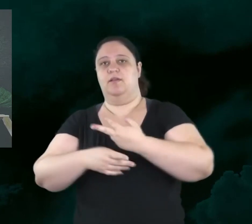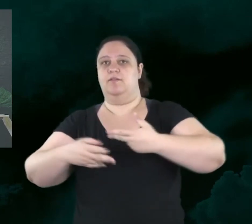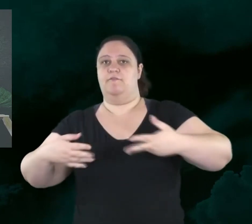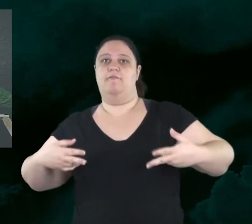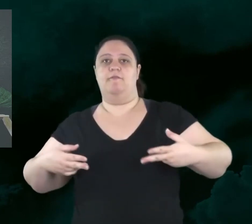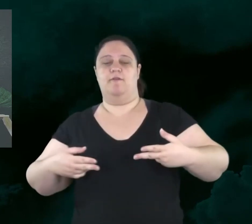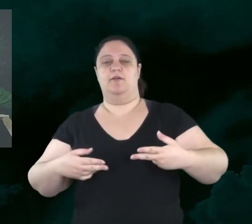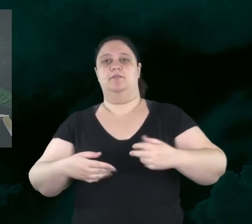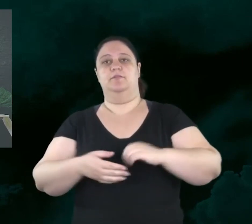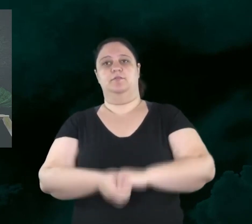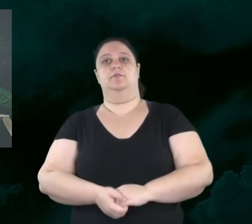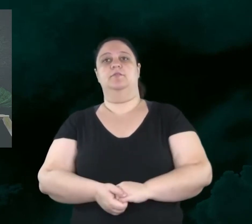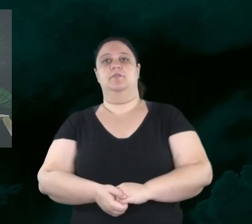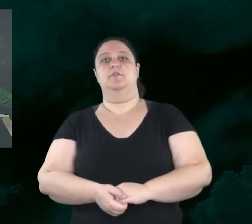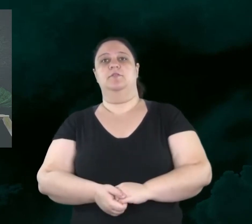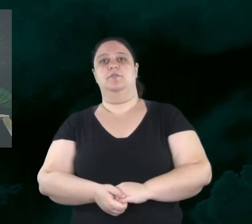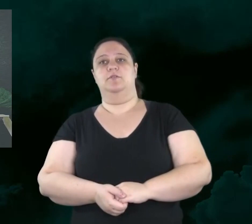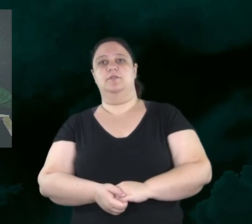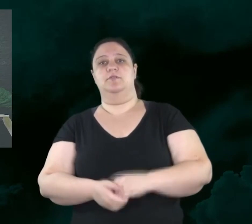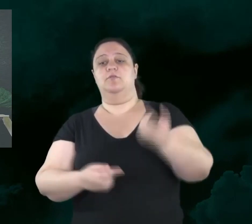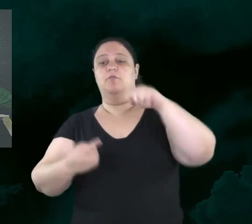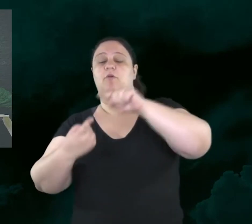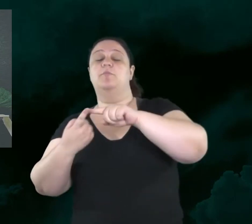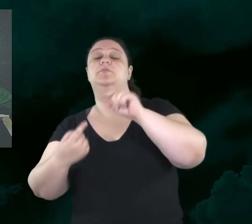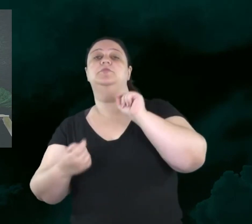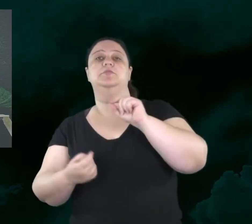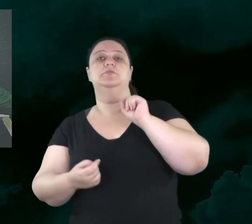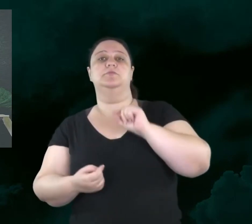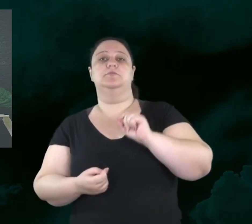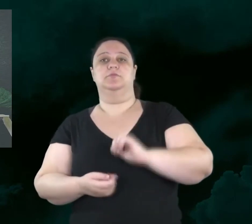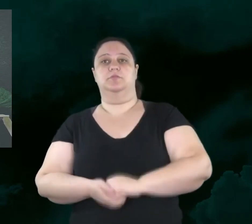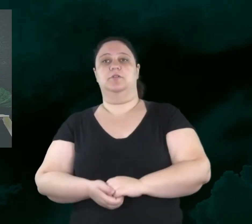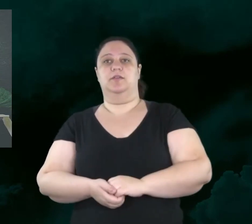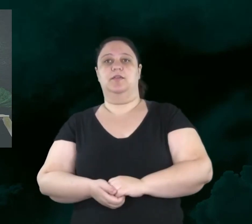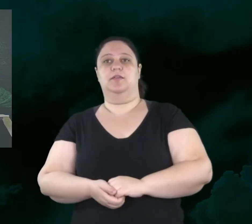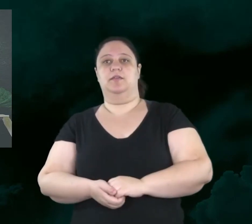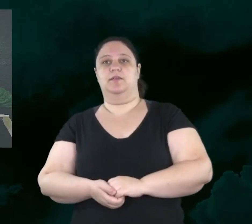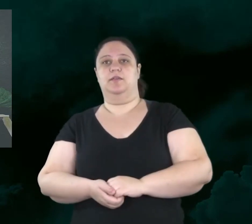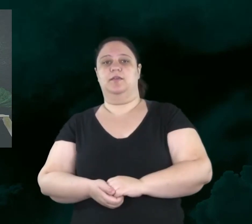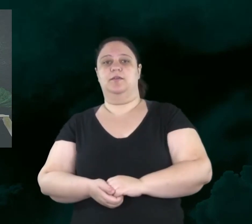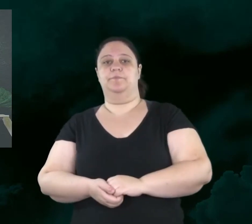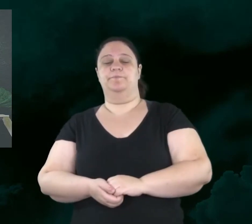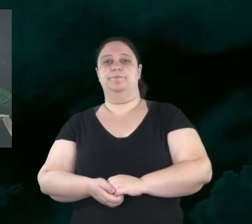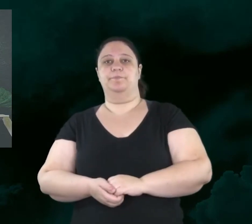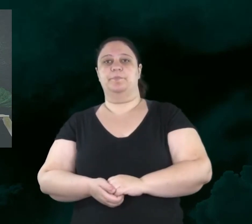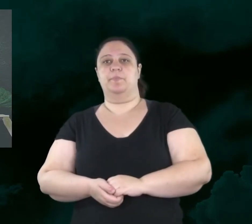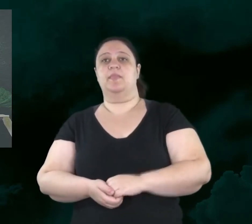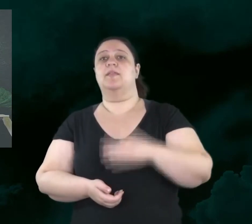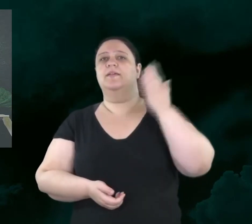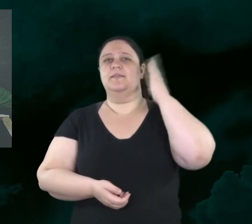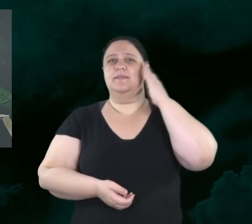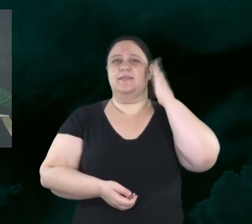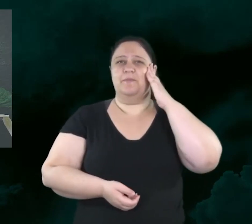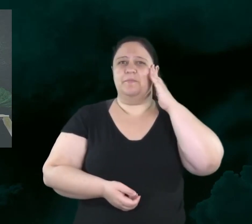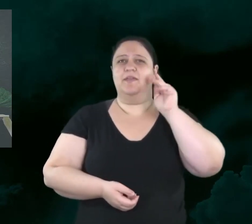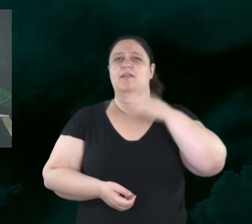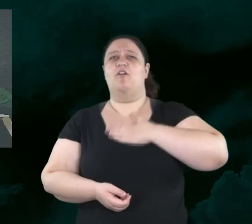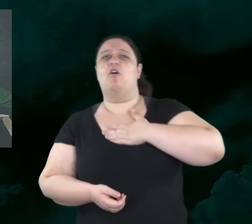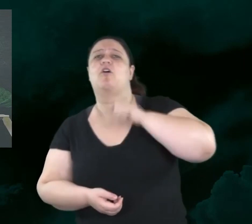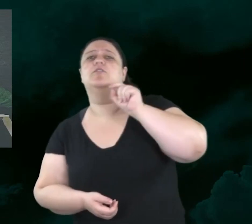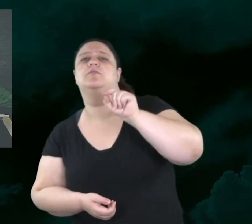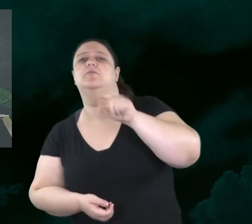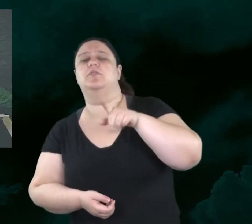engenheiros. Eles projetaram algoritmo para quê? Para rastrear você, para saber o seu gosto, para saber o que